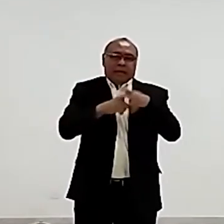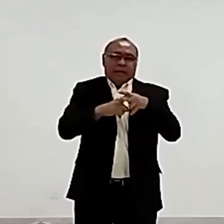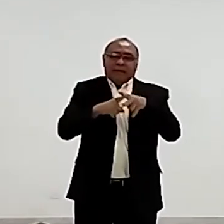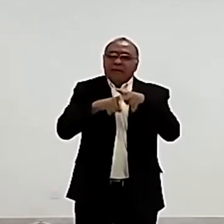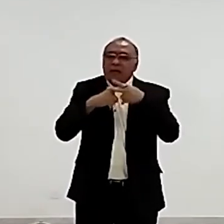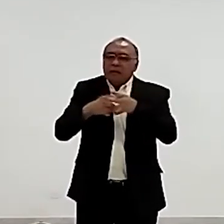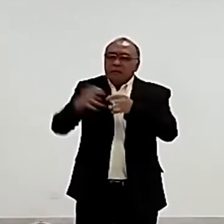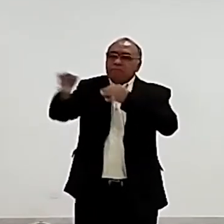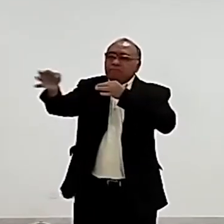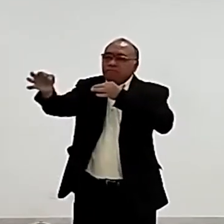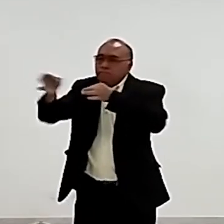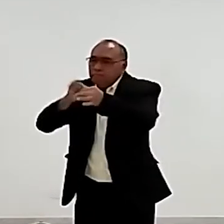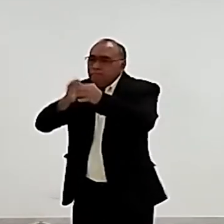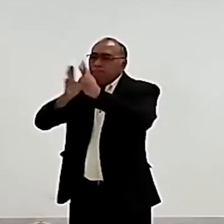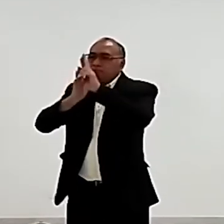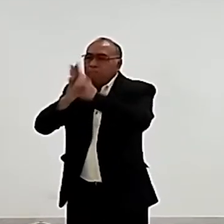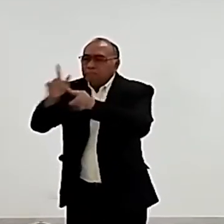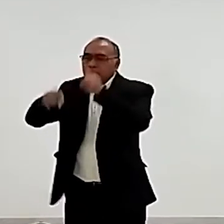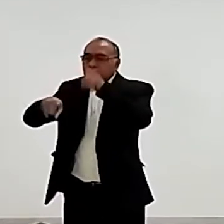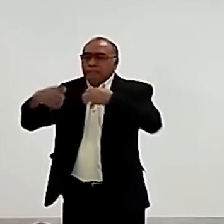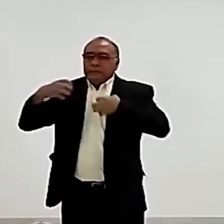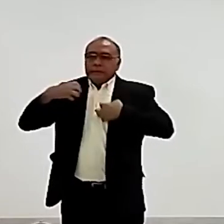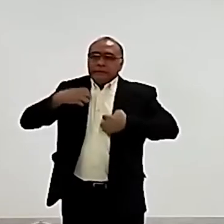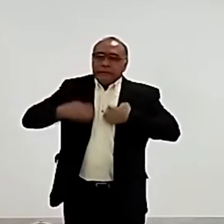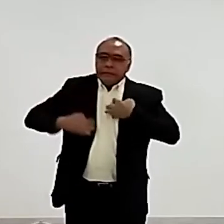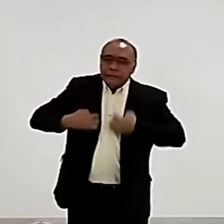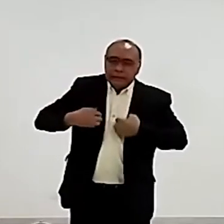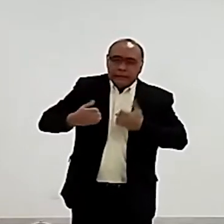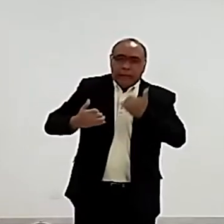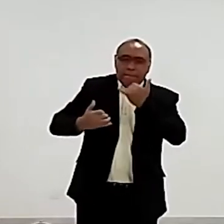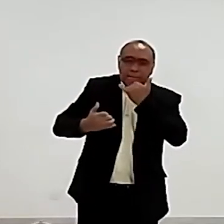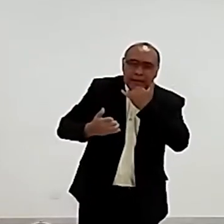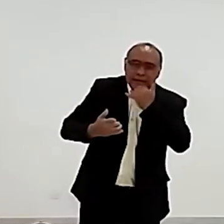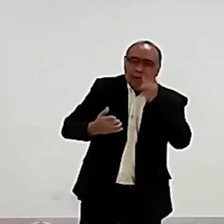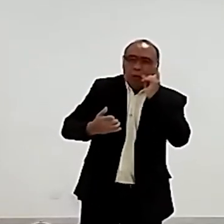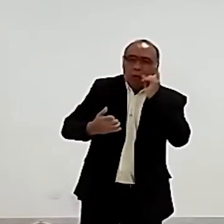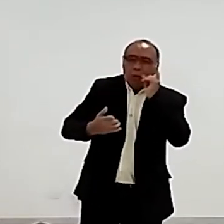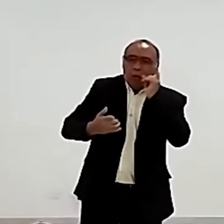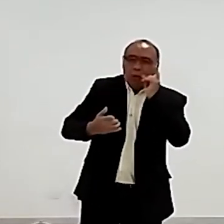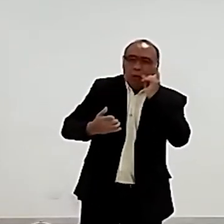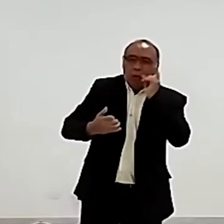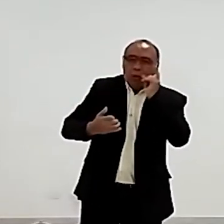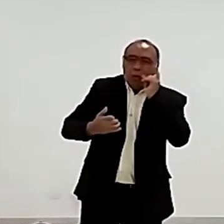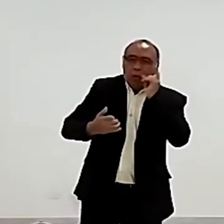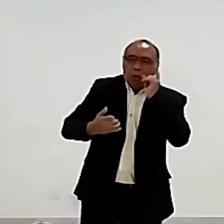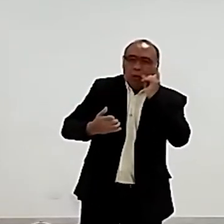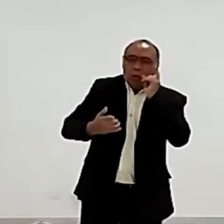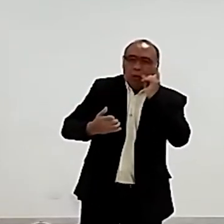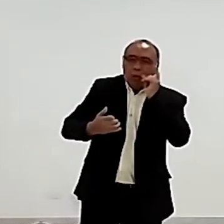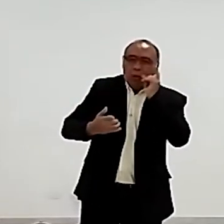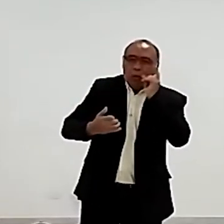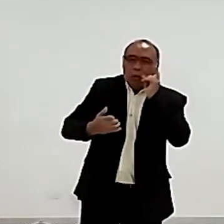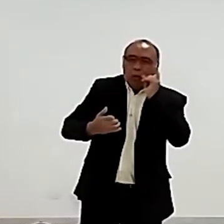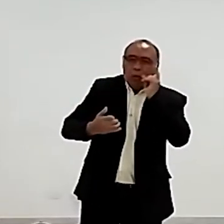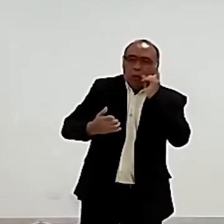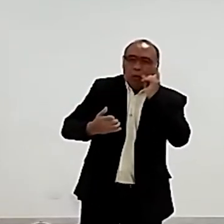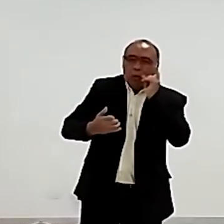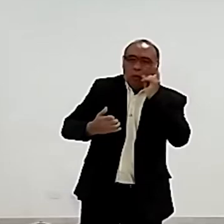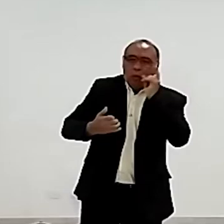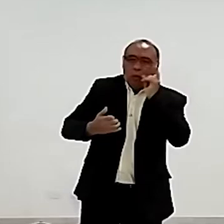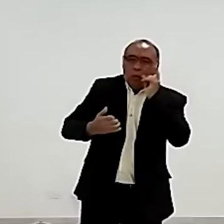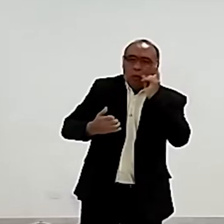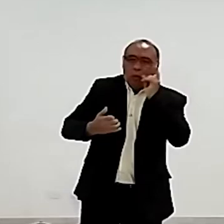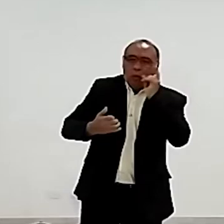este plantón que se hizo se hizo esta actividad pedagógica en reemplazo del plantón debido a las inquietudes que han